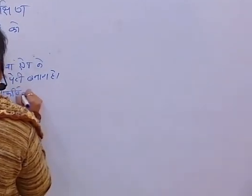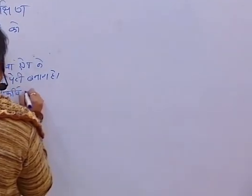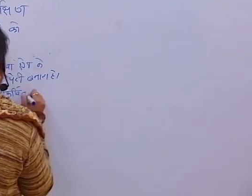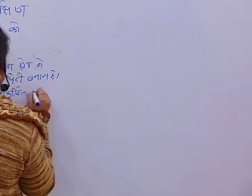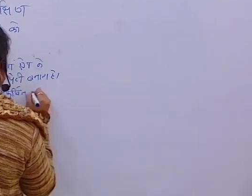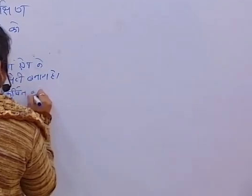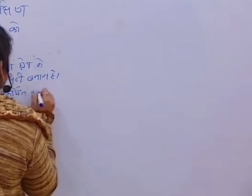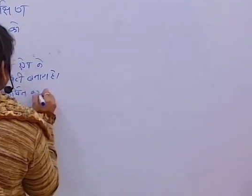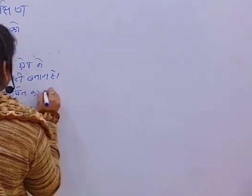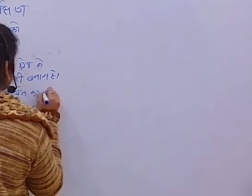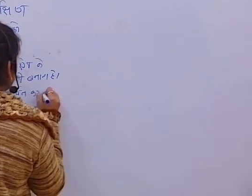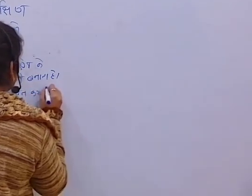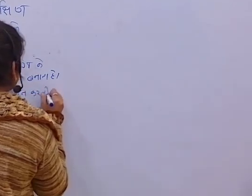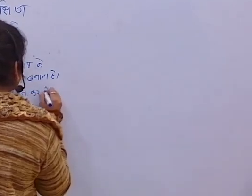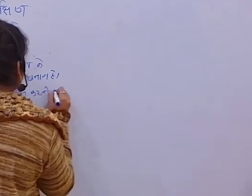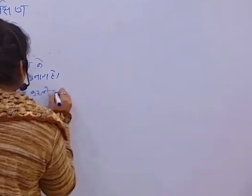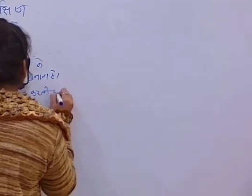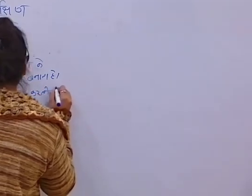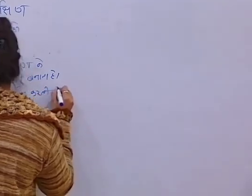व्यापारिक पवनों को आकर्षित करती है